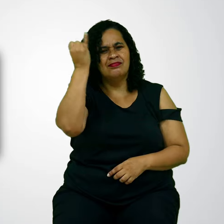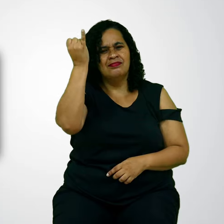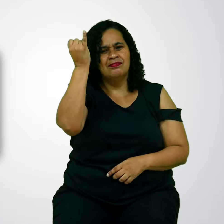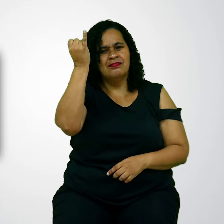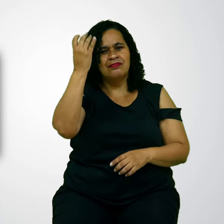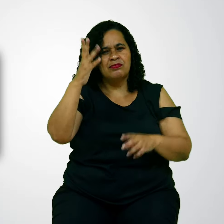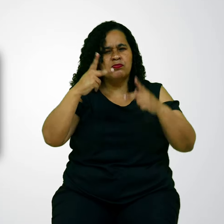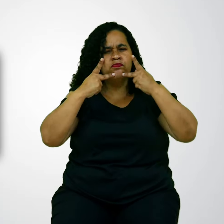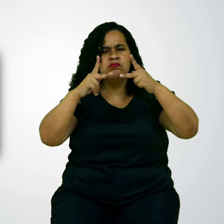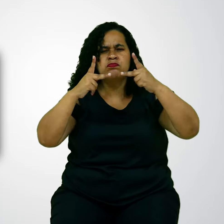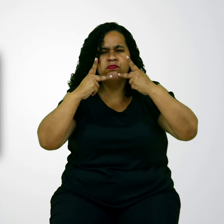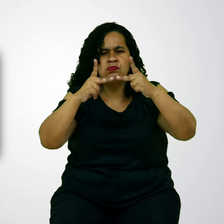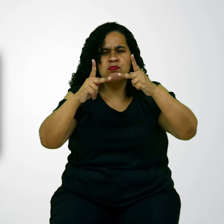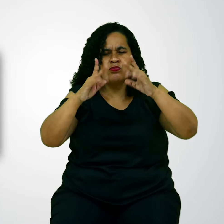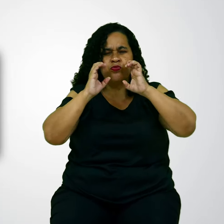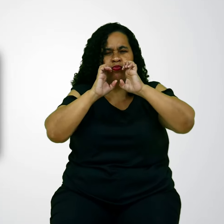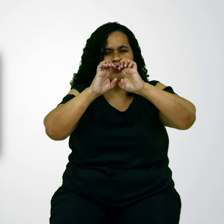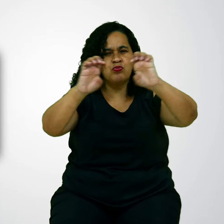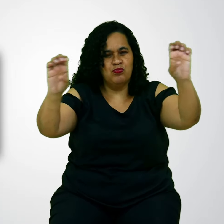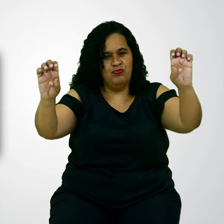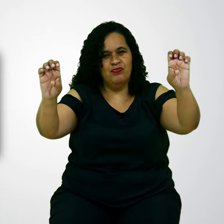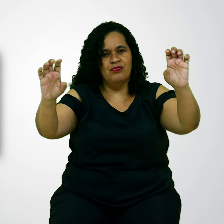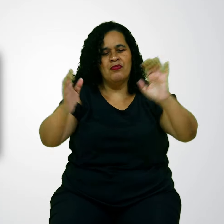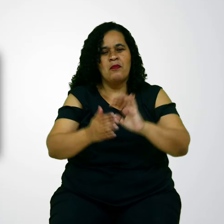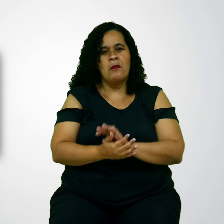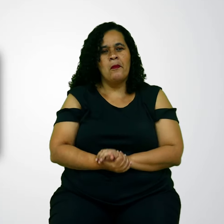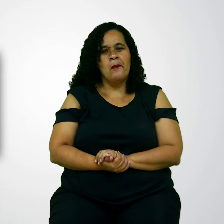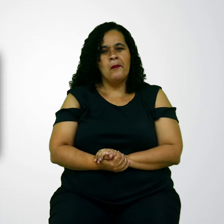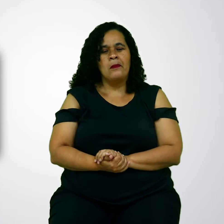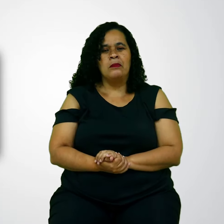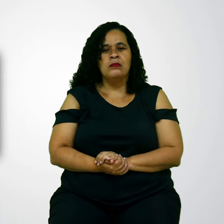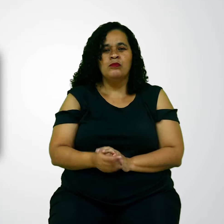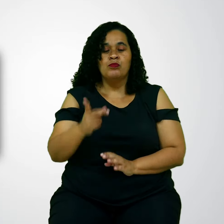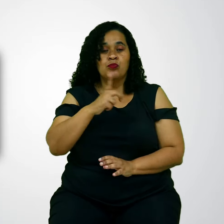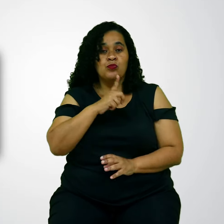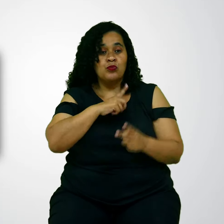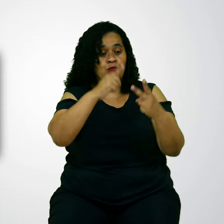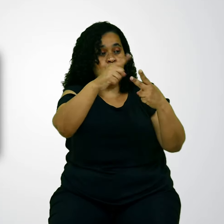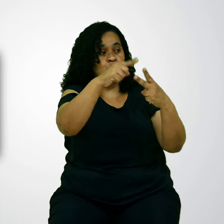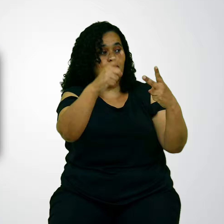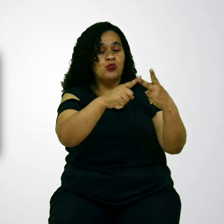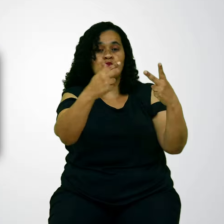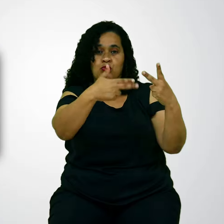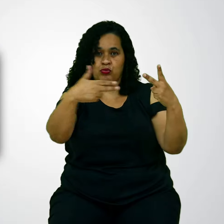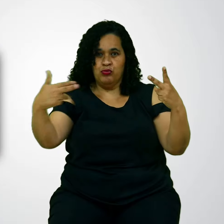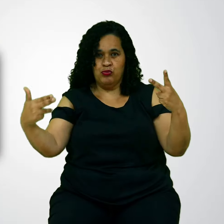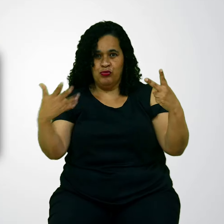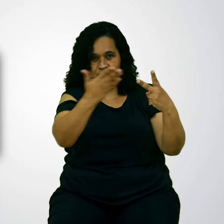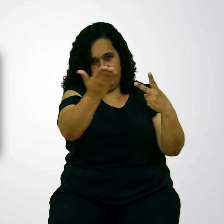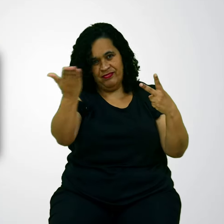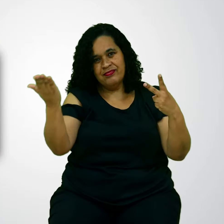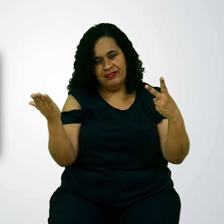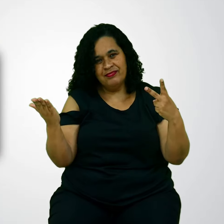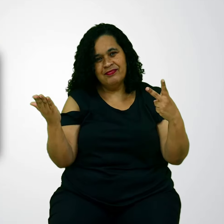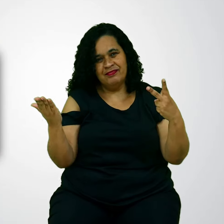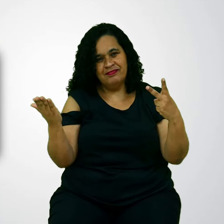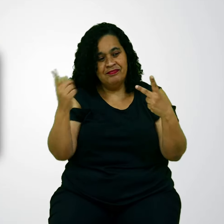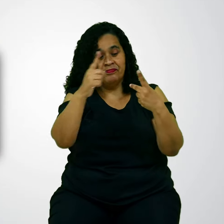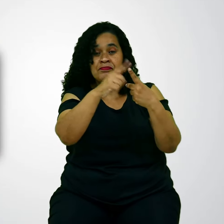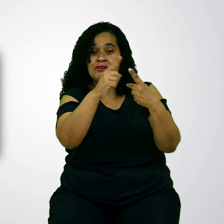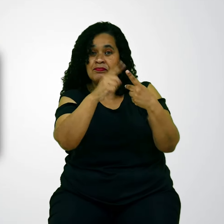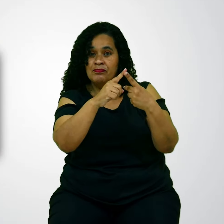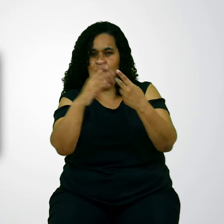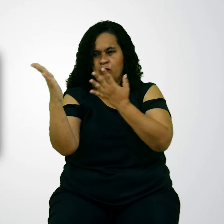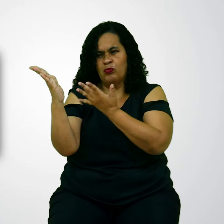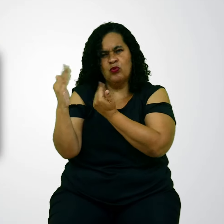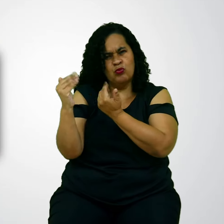muitos corações. Então eu tenho duas palavras aqui para você que está assistindo a gente. Eu tenho uma para você que é jovem, que é